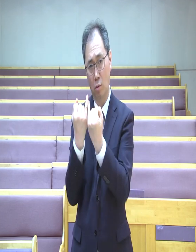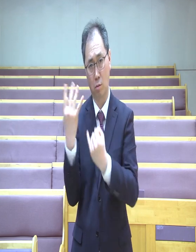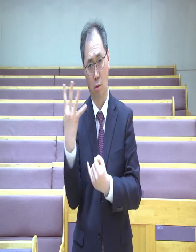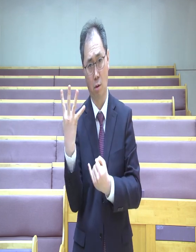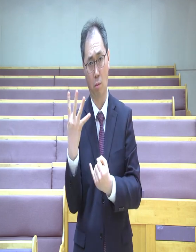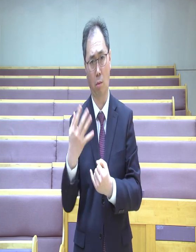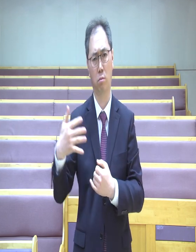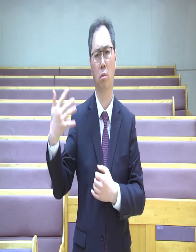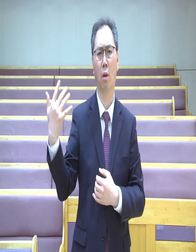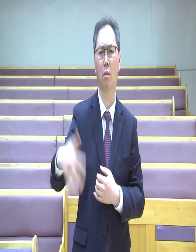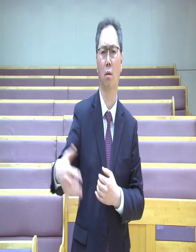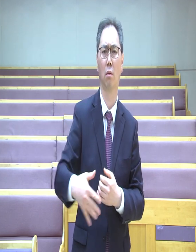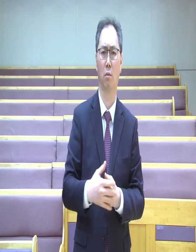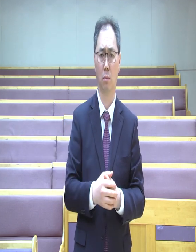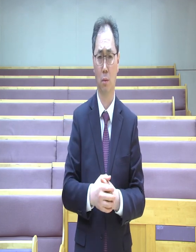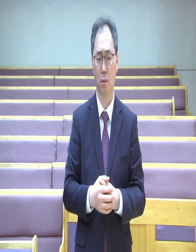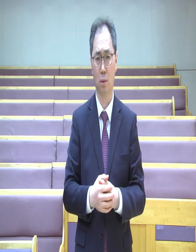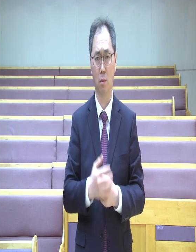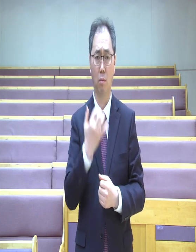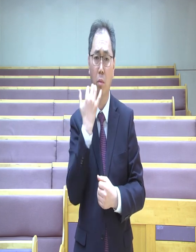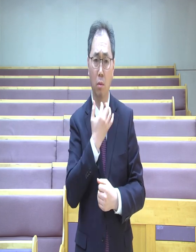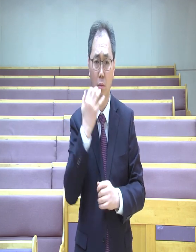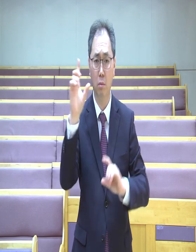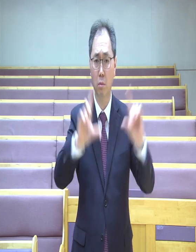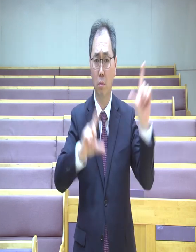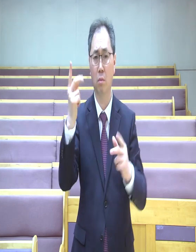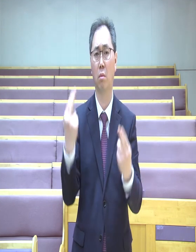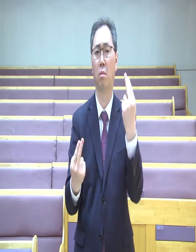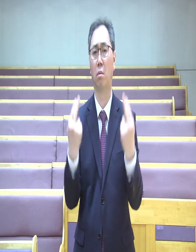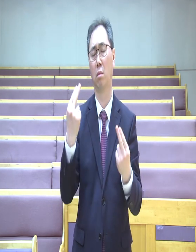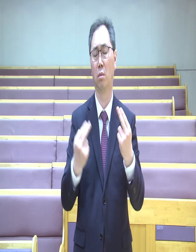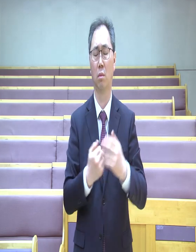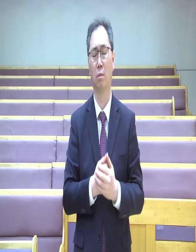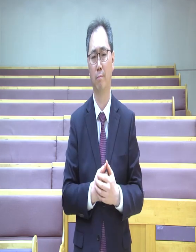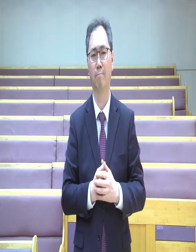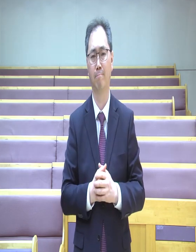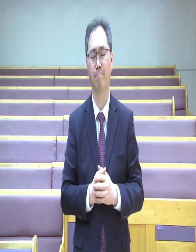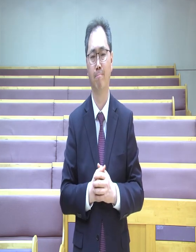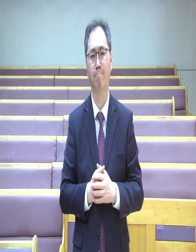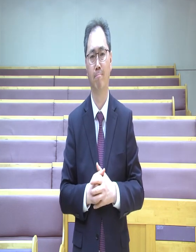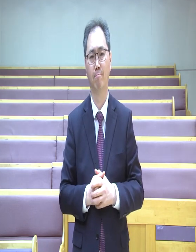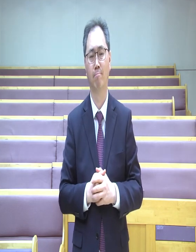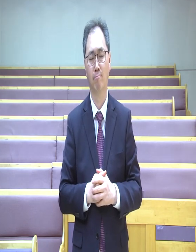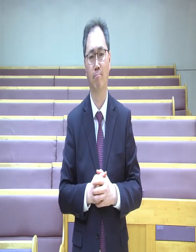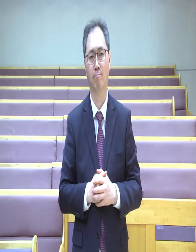이것은 진정 예수님을 따른 거라 할 수 없지요.